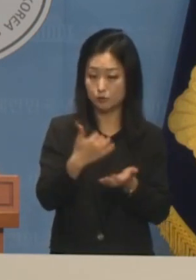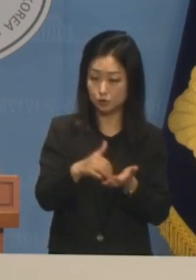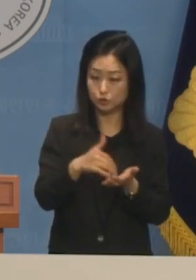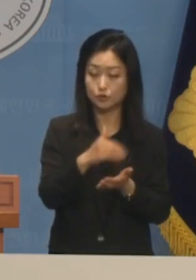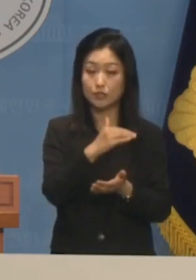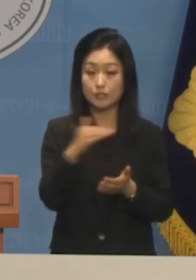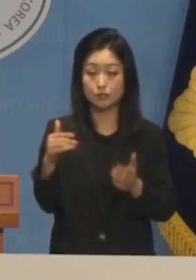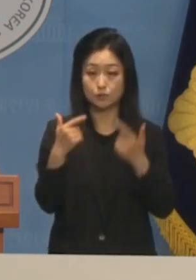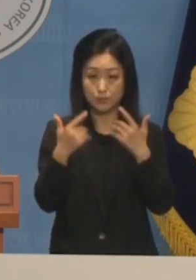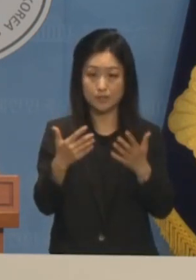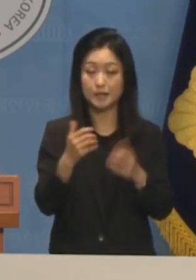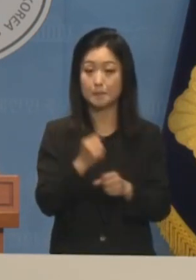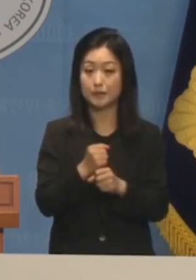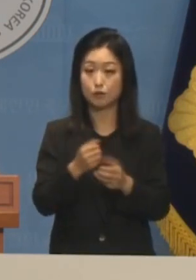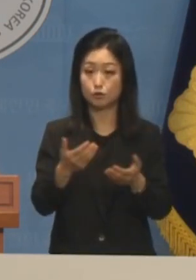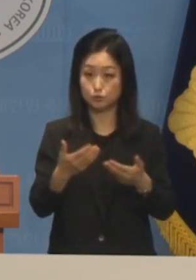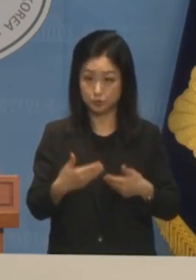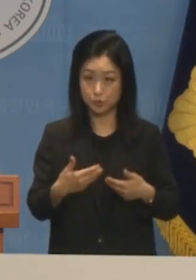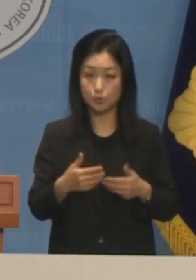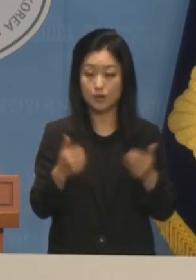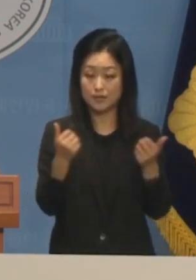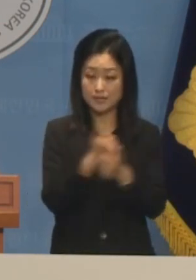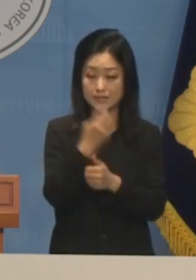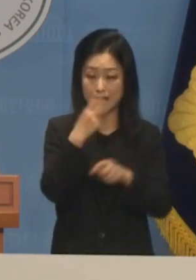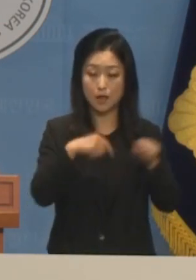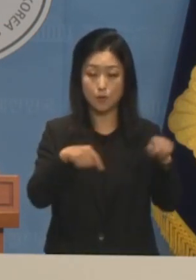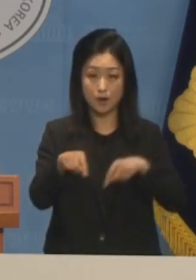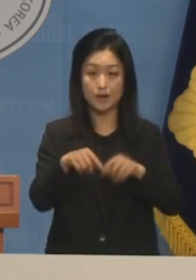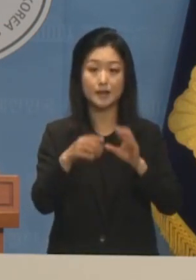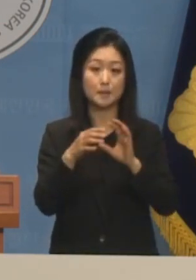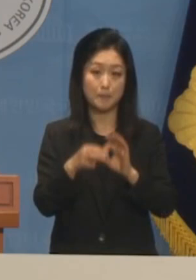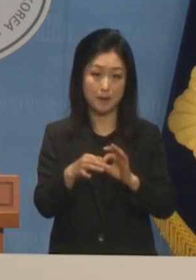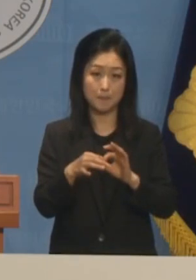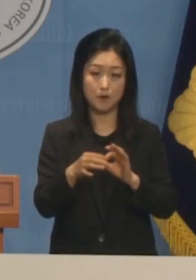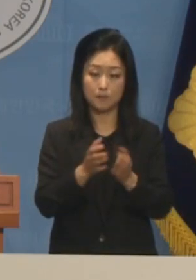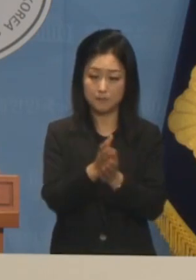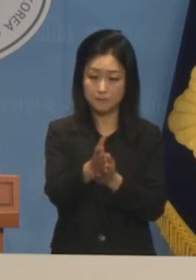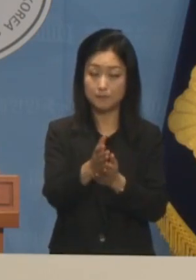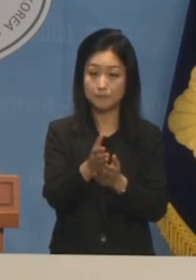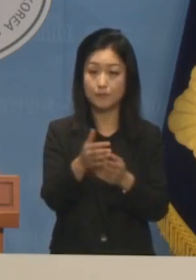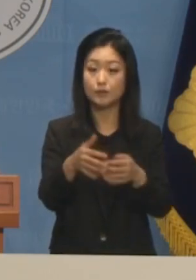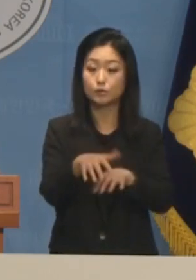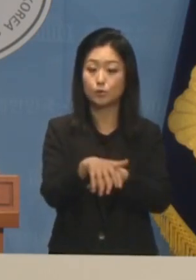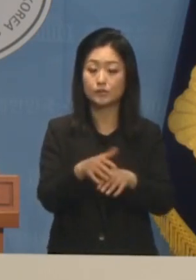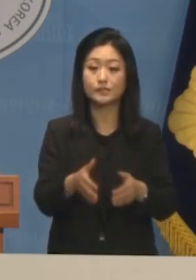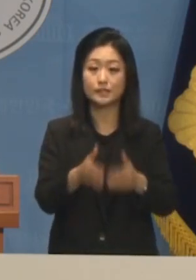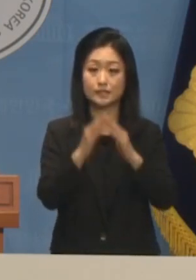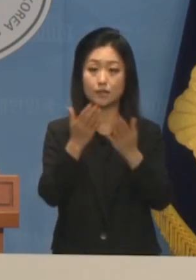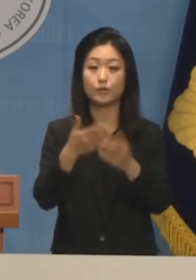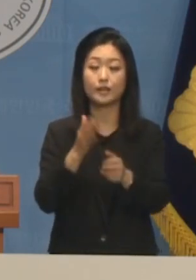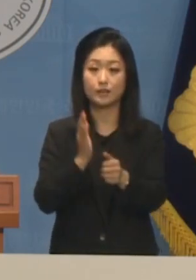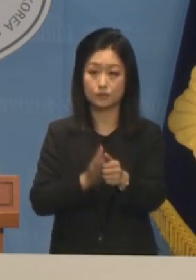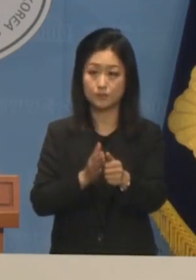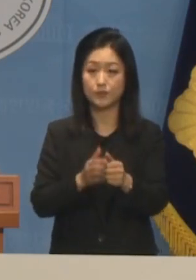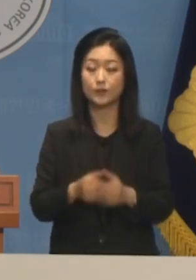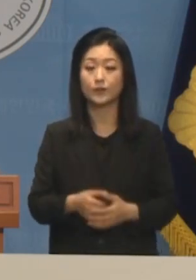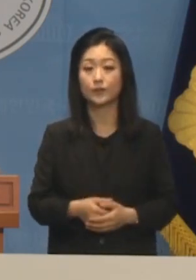기준을 마련하고 합리적 인사관리, 처우 개선 방안을 관리하는 전담 조직이 반드시 설치되어야